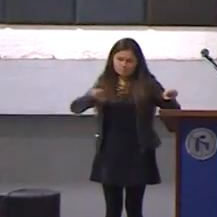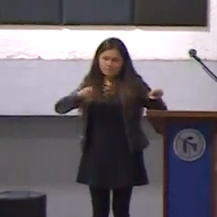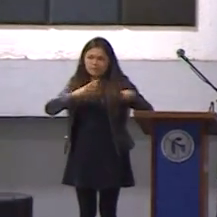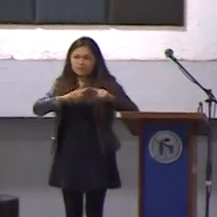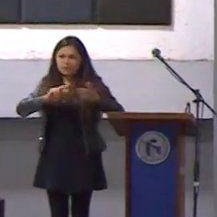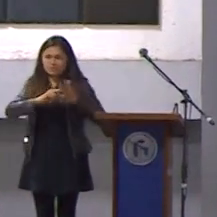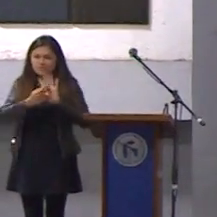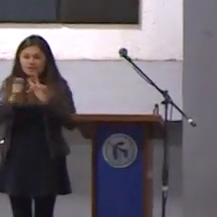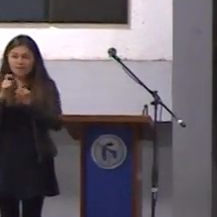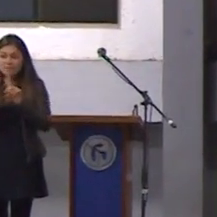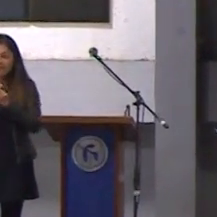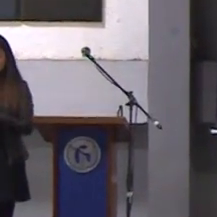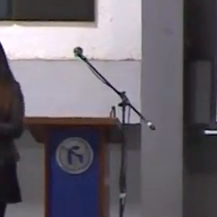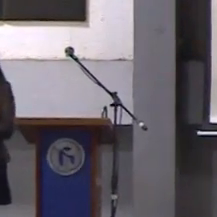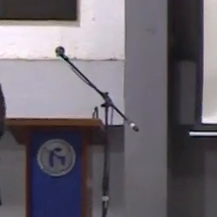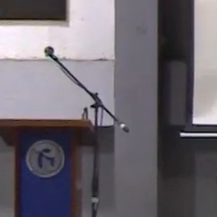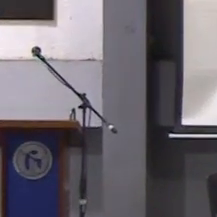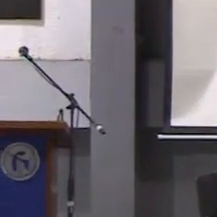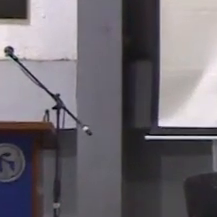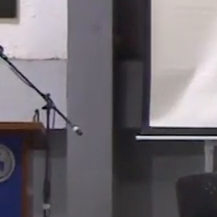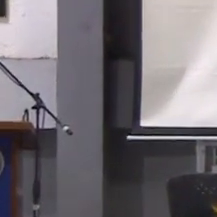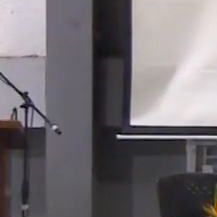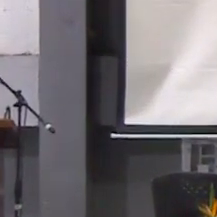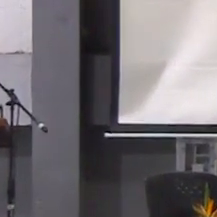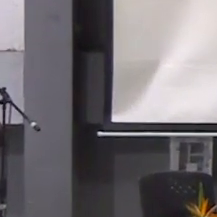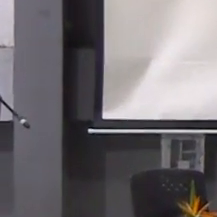ser antigua no quiere decir que sea vivo